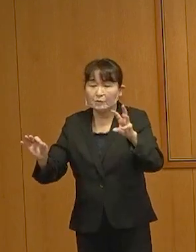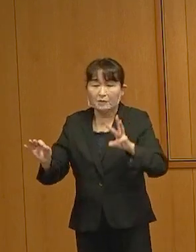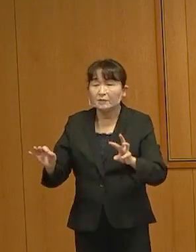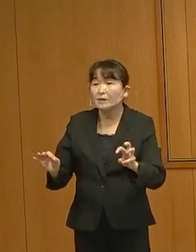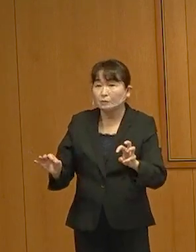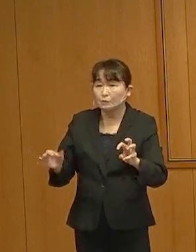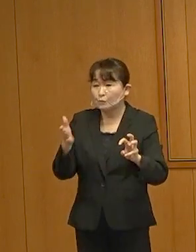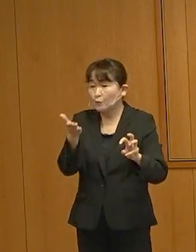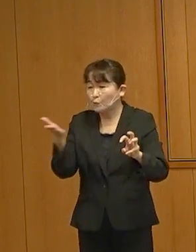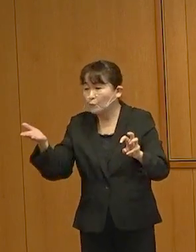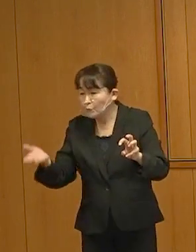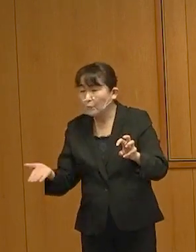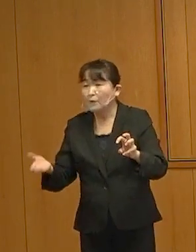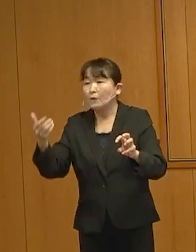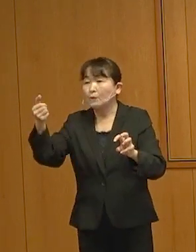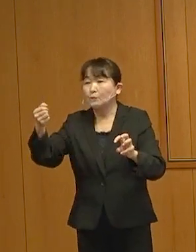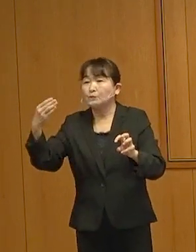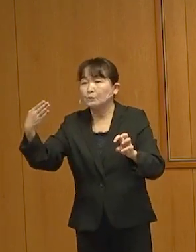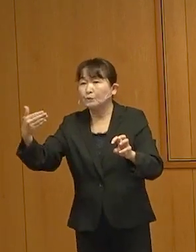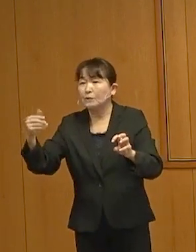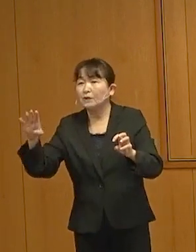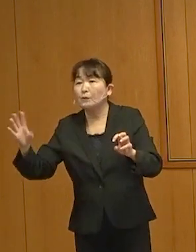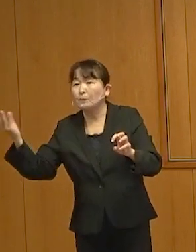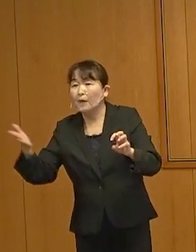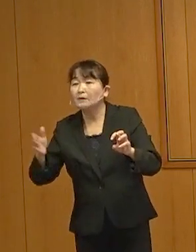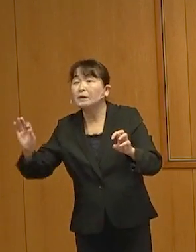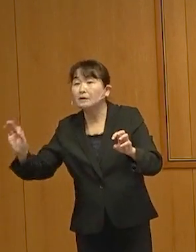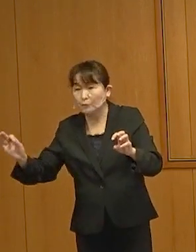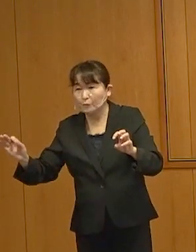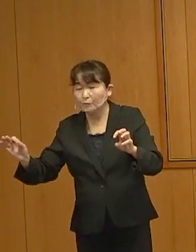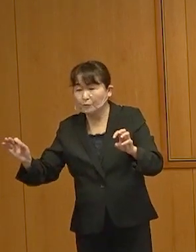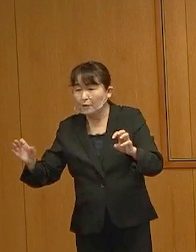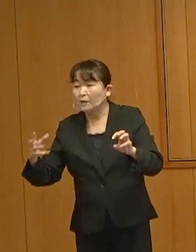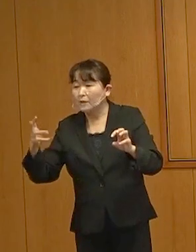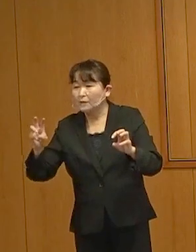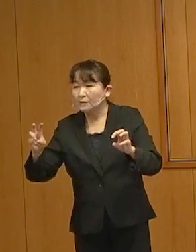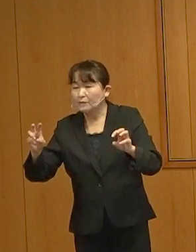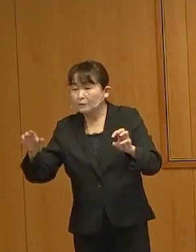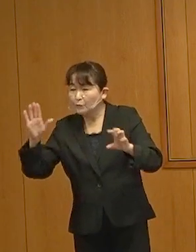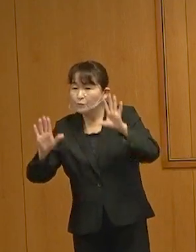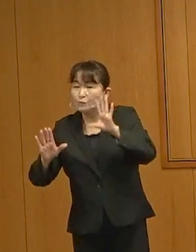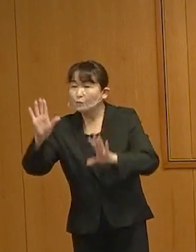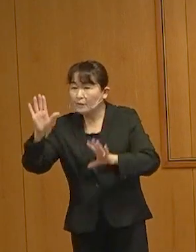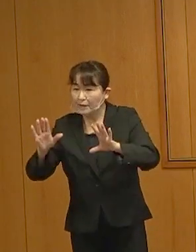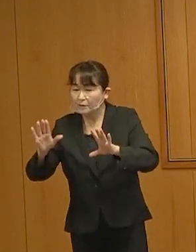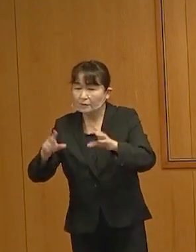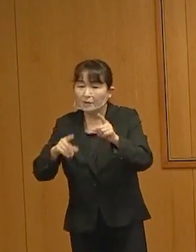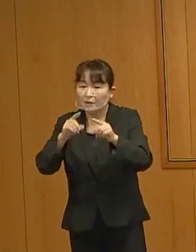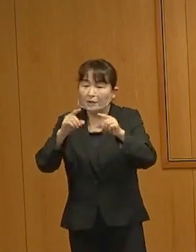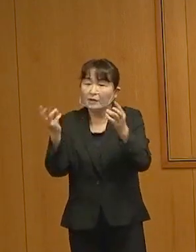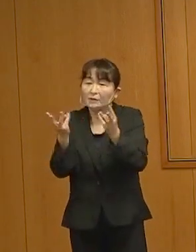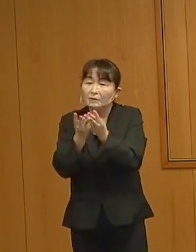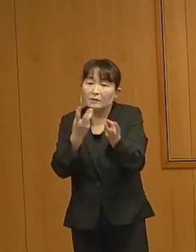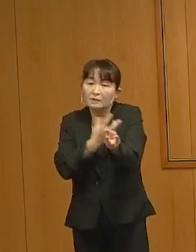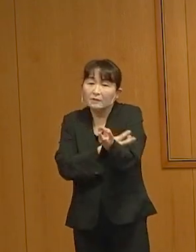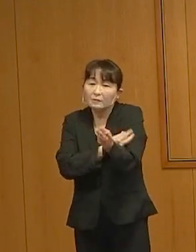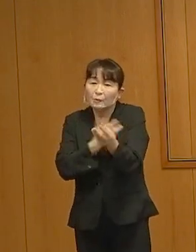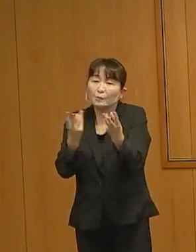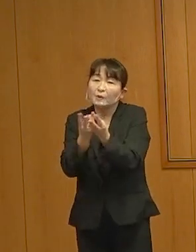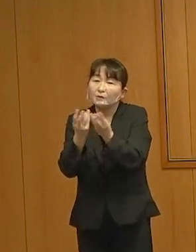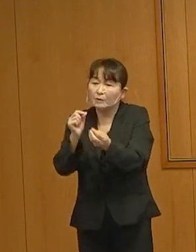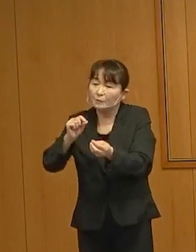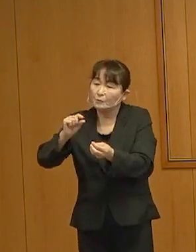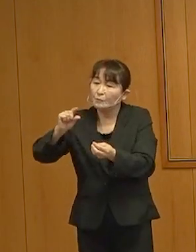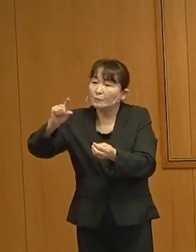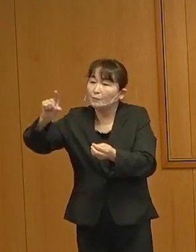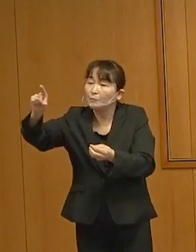と 59.4%、 30代で 62.9% というふうに伸びております。まあ、この1ヶ